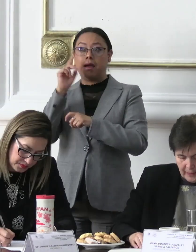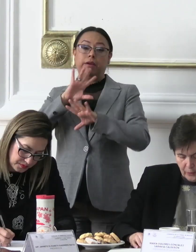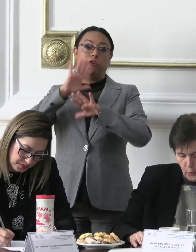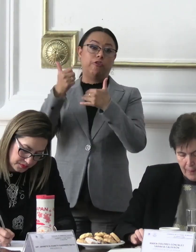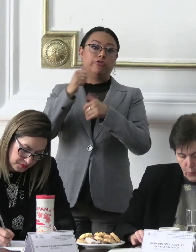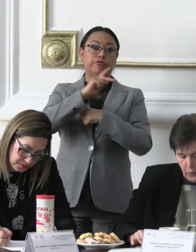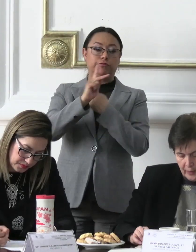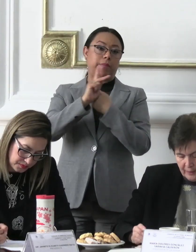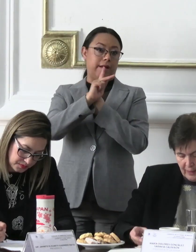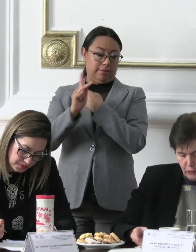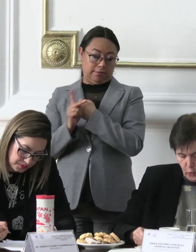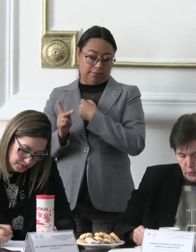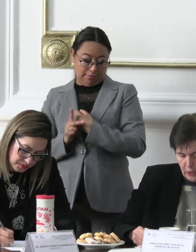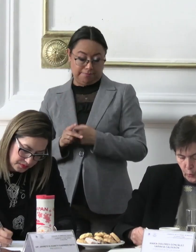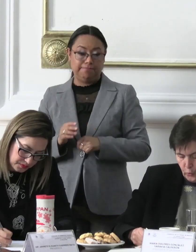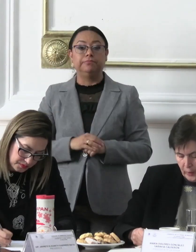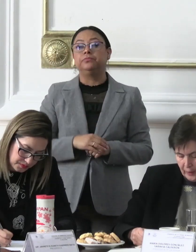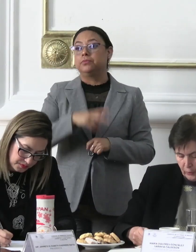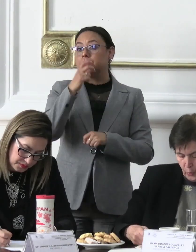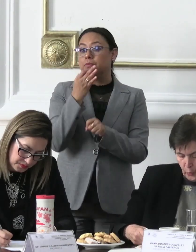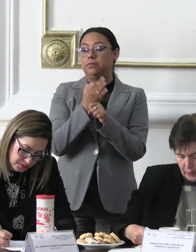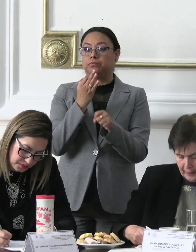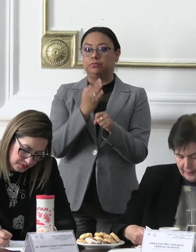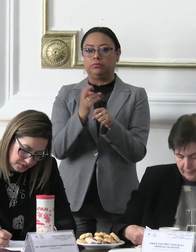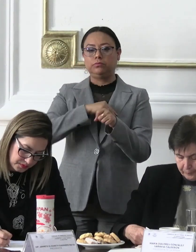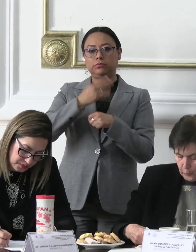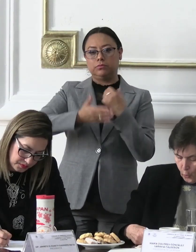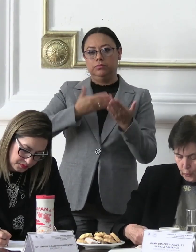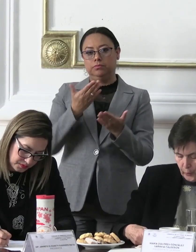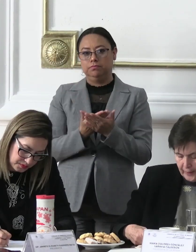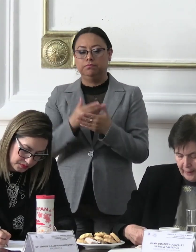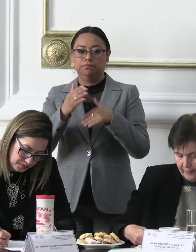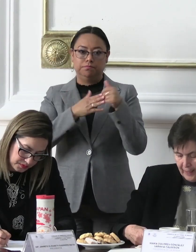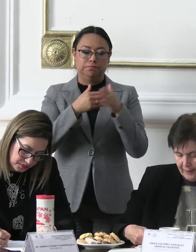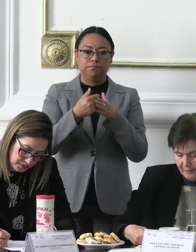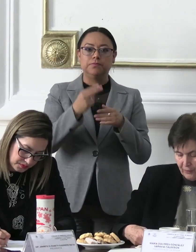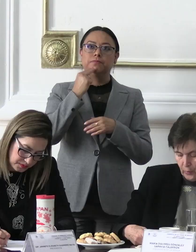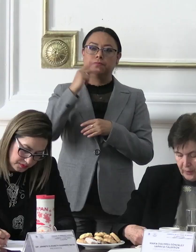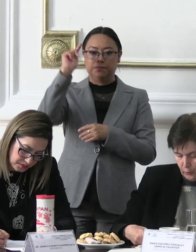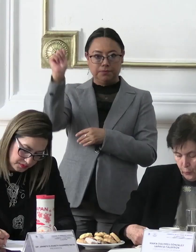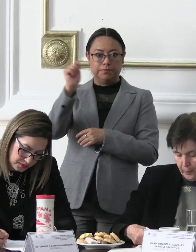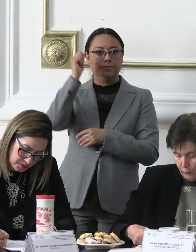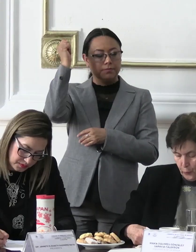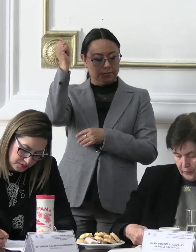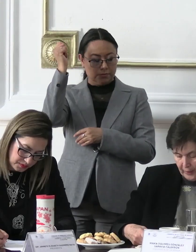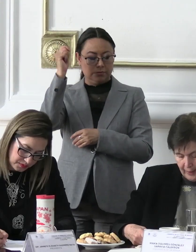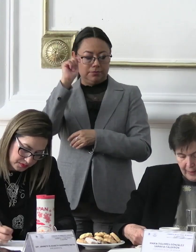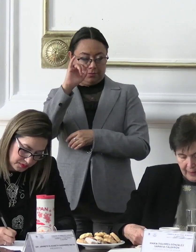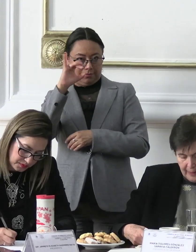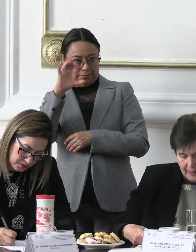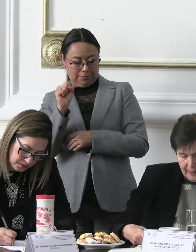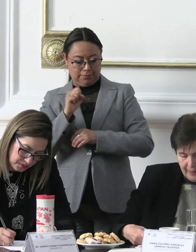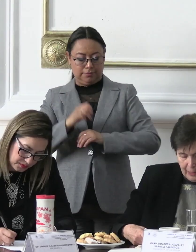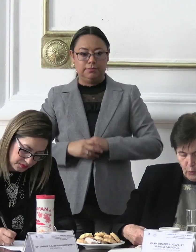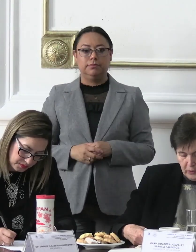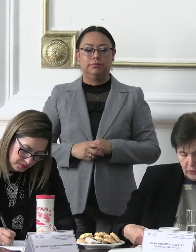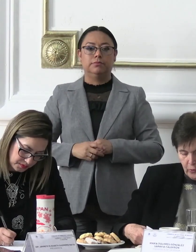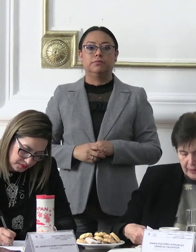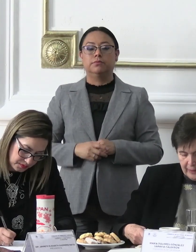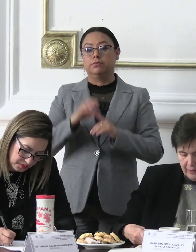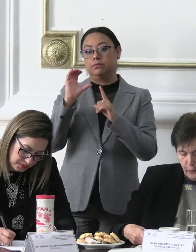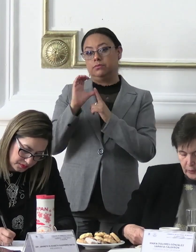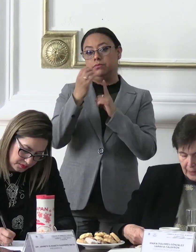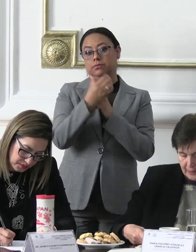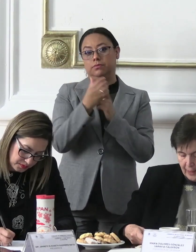estamos planteando la modernización y uso de tecnologías, otro eje central de esta solicitud presupuestal. La